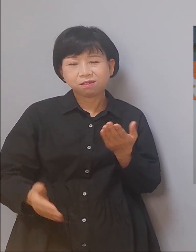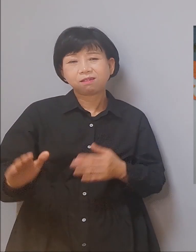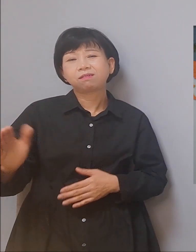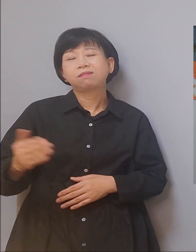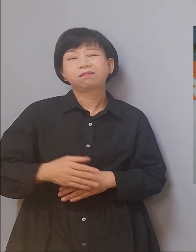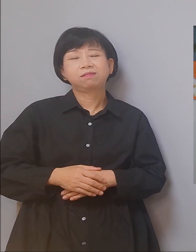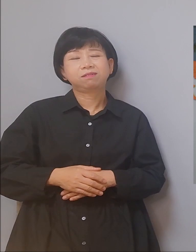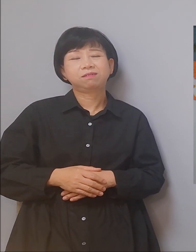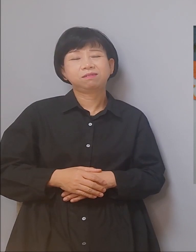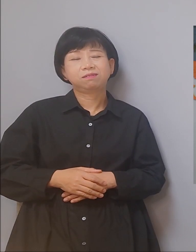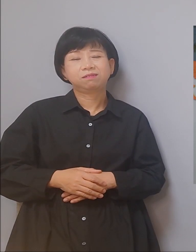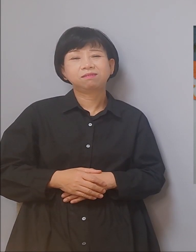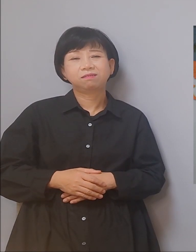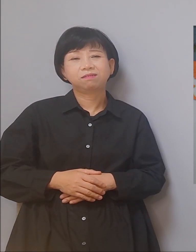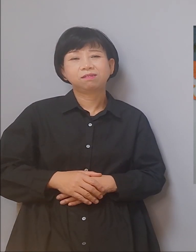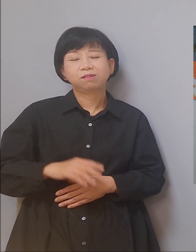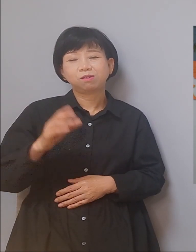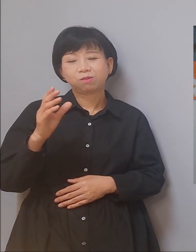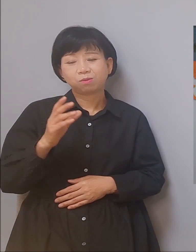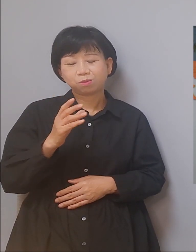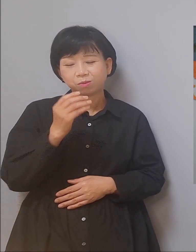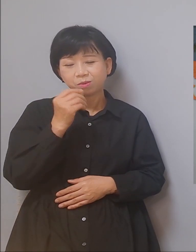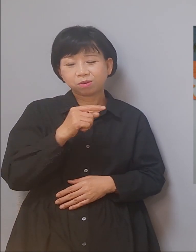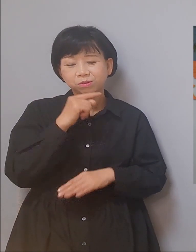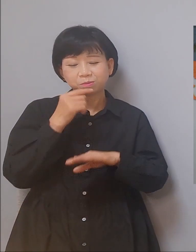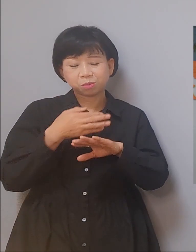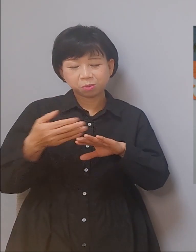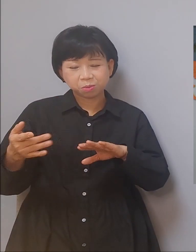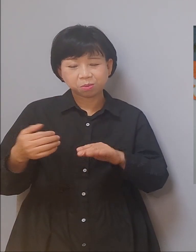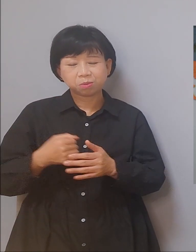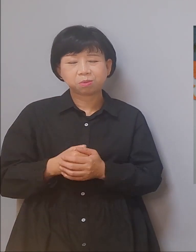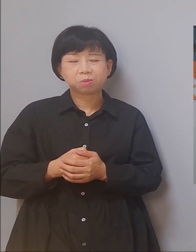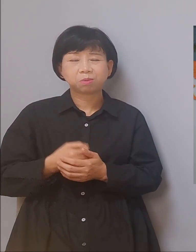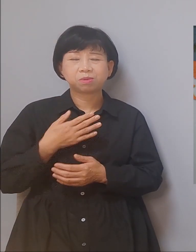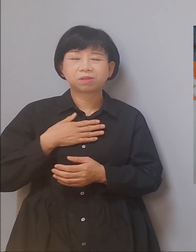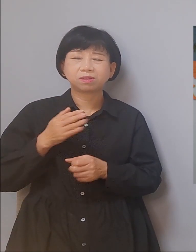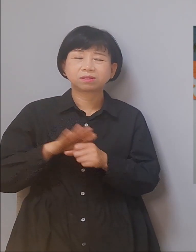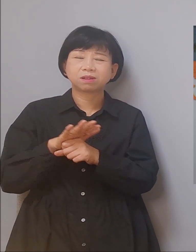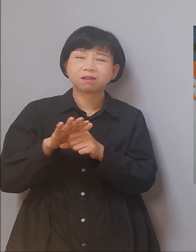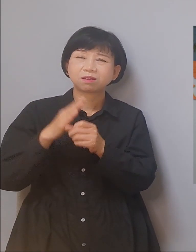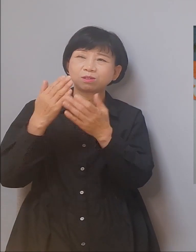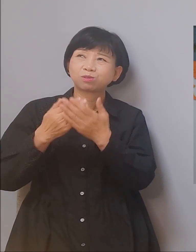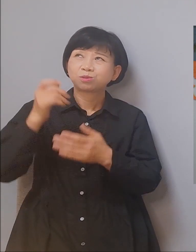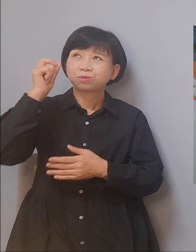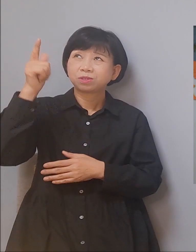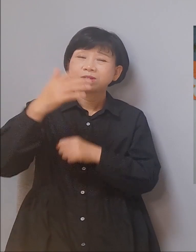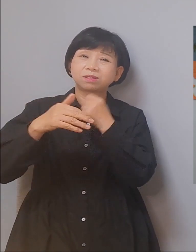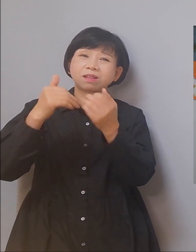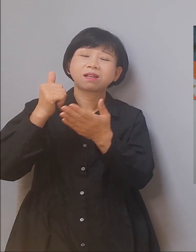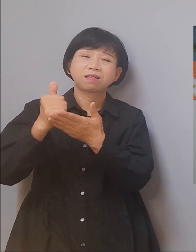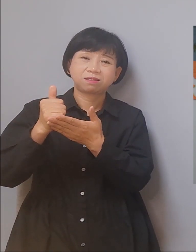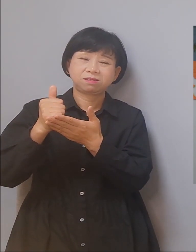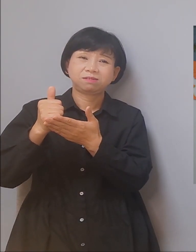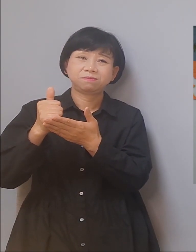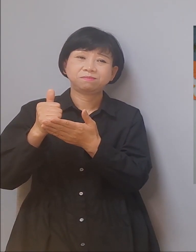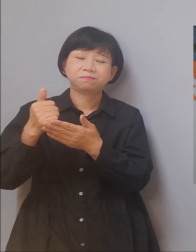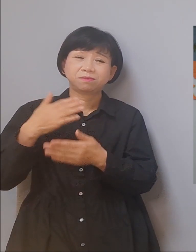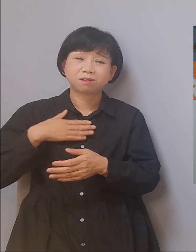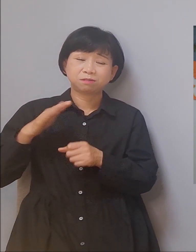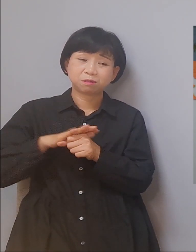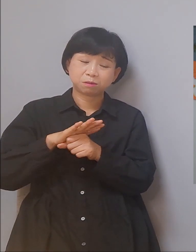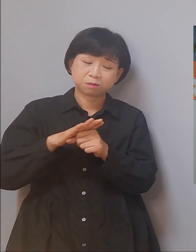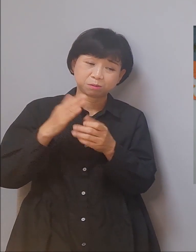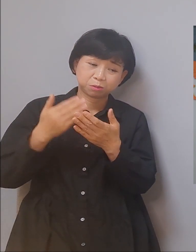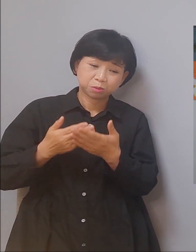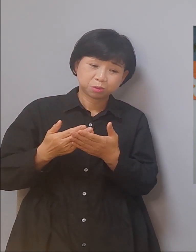주님의 그 사역, 또 낮아지고 또 나를 사랑하여 주신 그 위대하신 하나님께서 나를 사랑하여 주시고